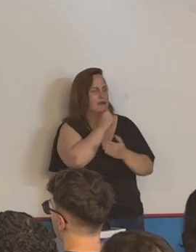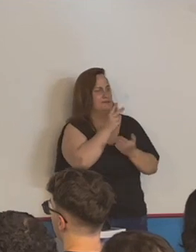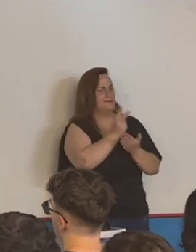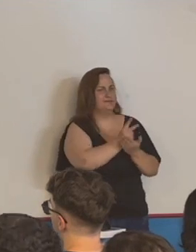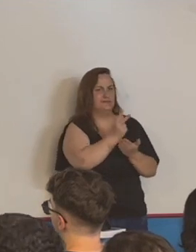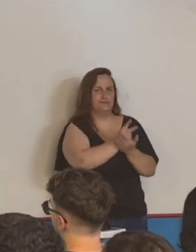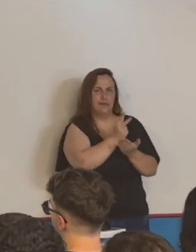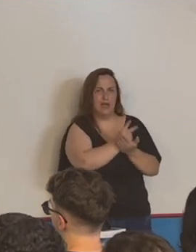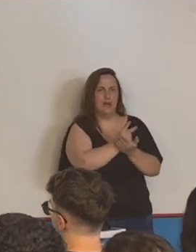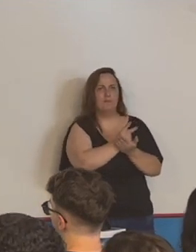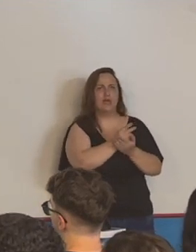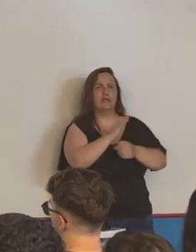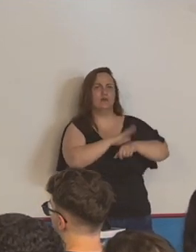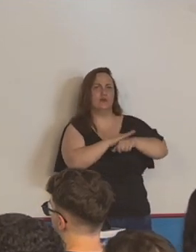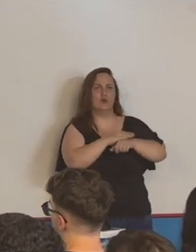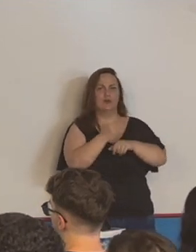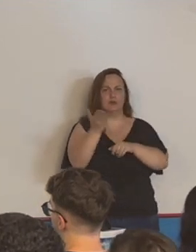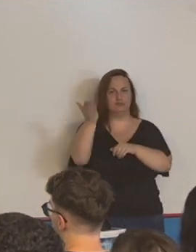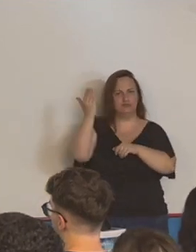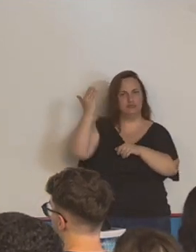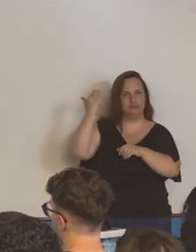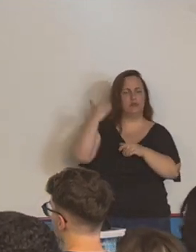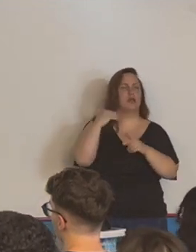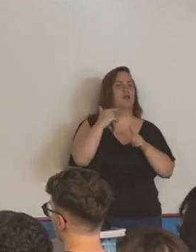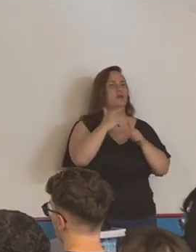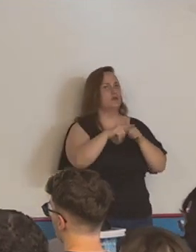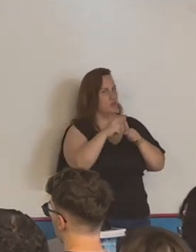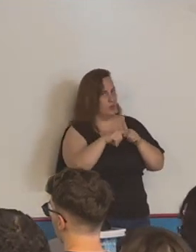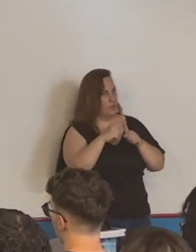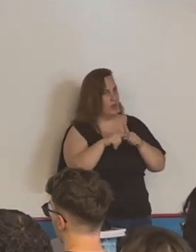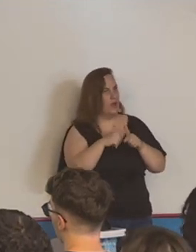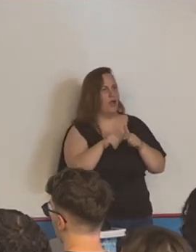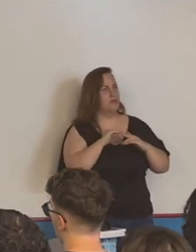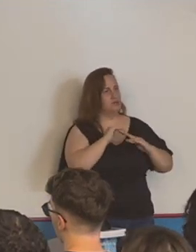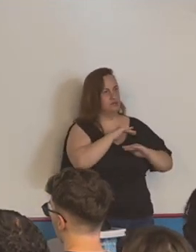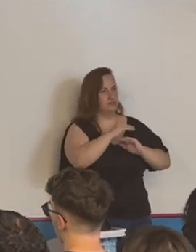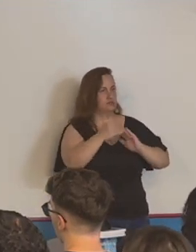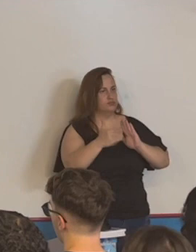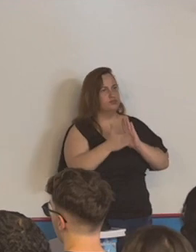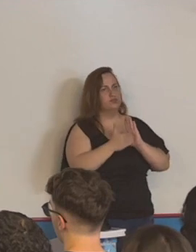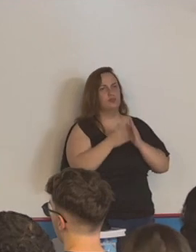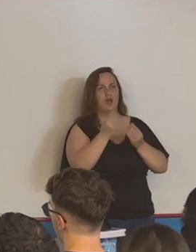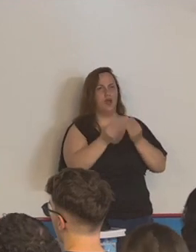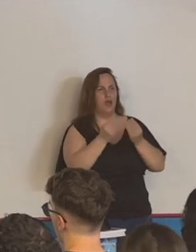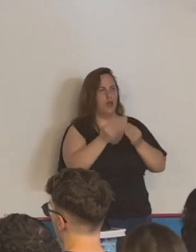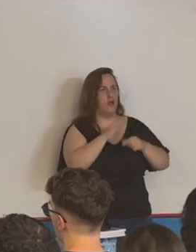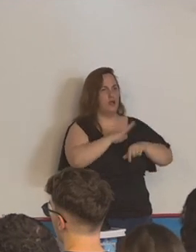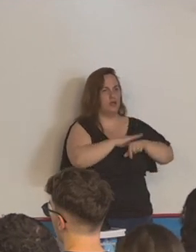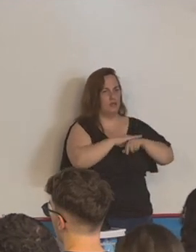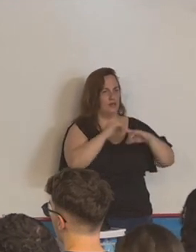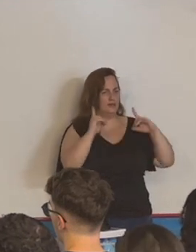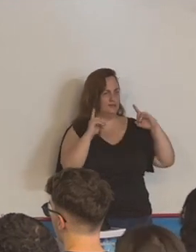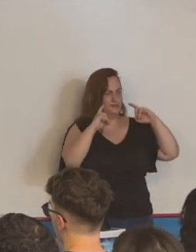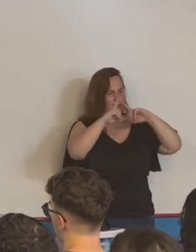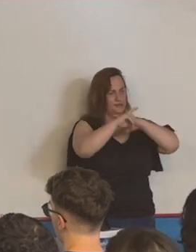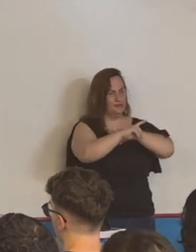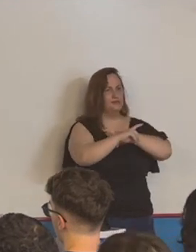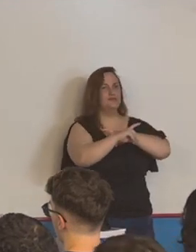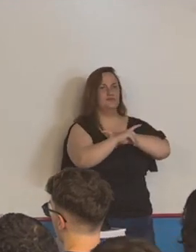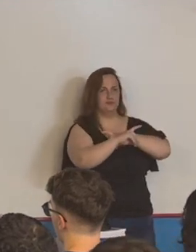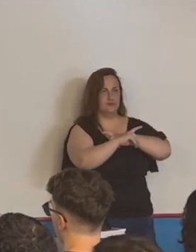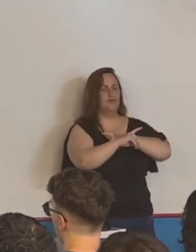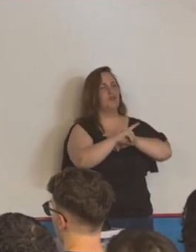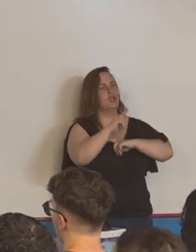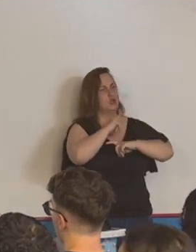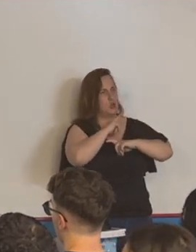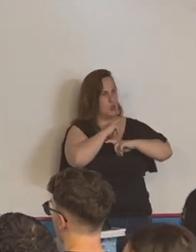então tem todas essas questões e problemas que nós vivemos de desigualdade, né, que